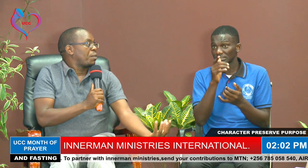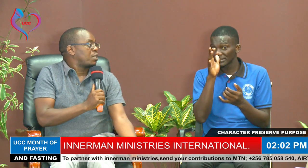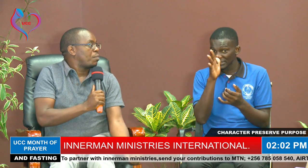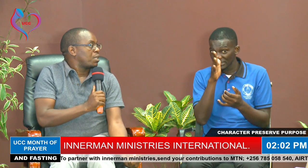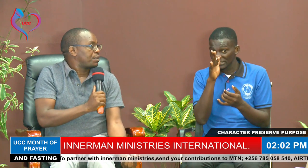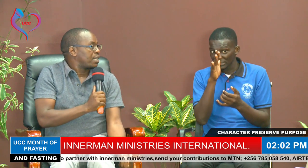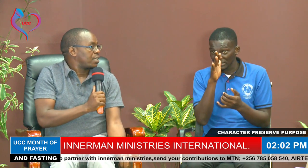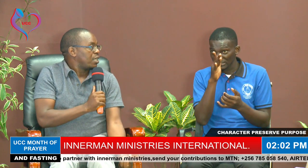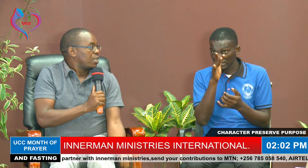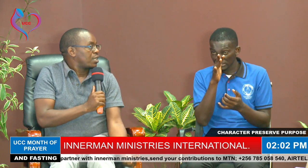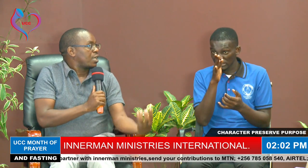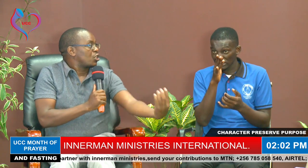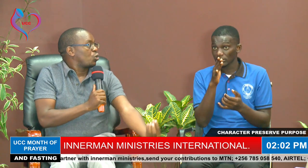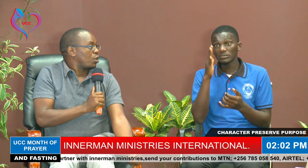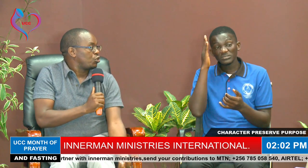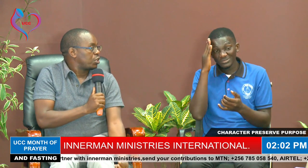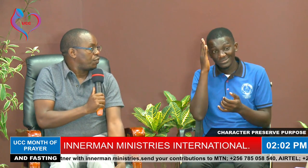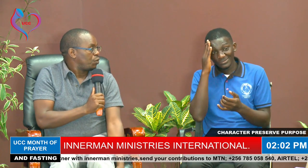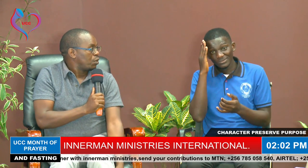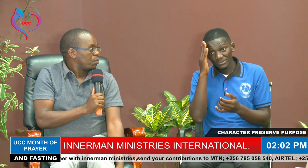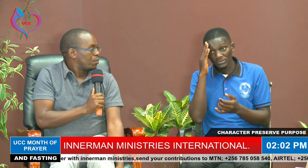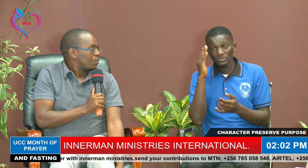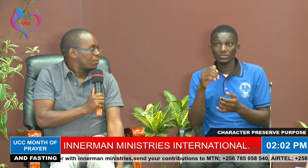bali tebamanyi mpisa ze yetagenda sokera ku Joseph